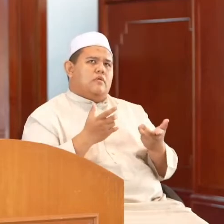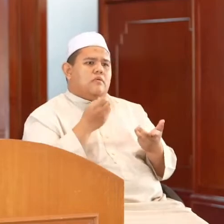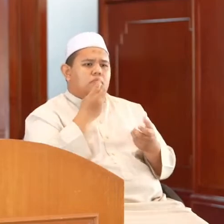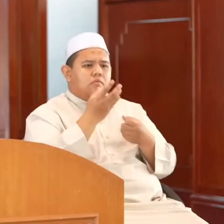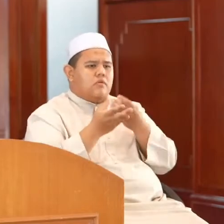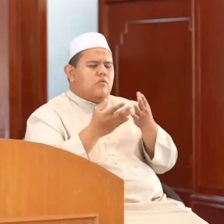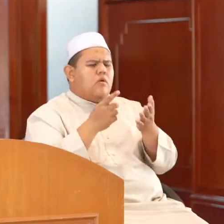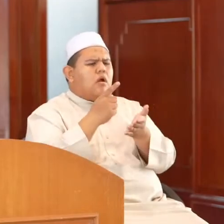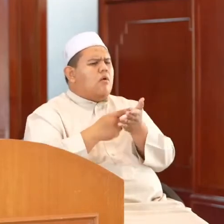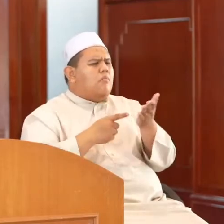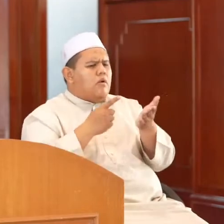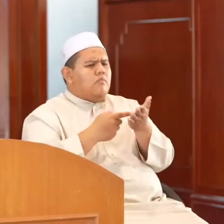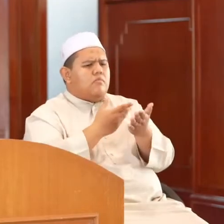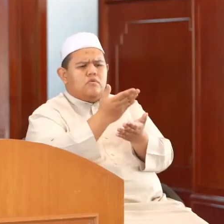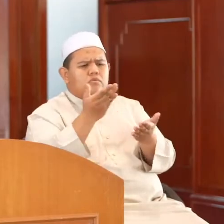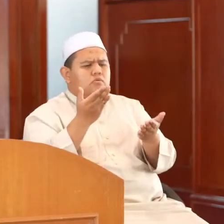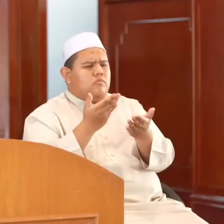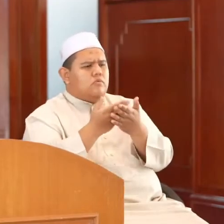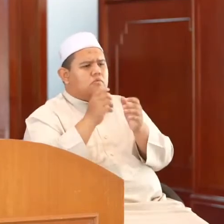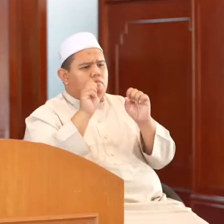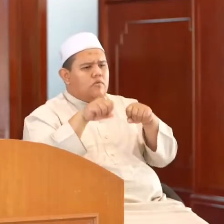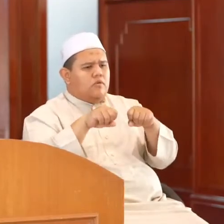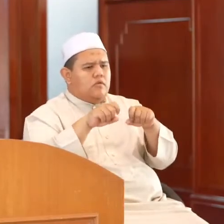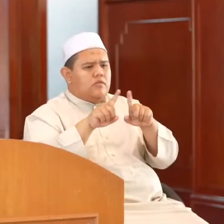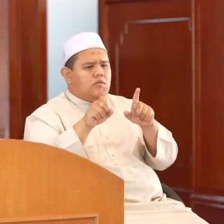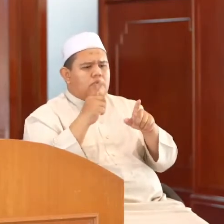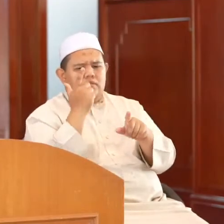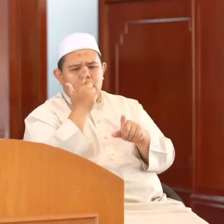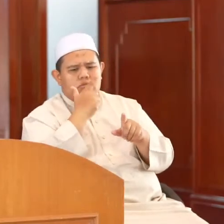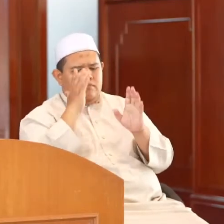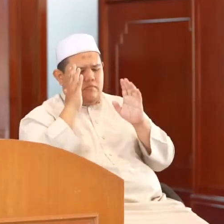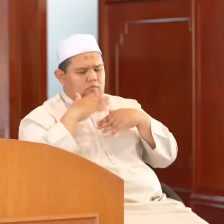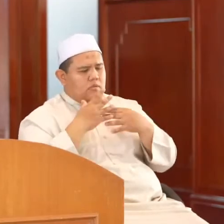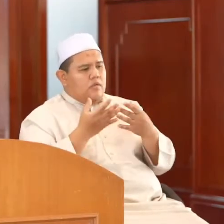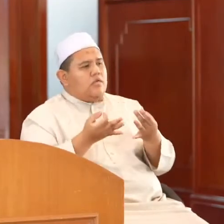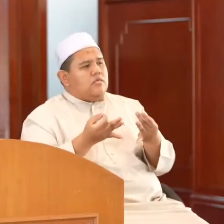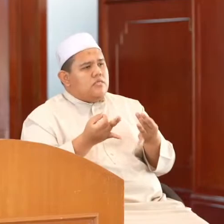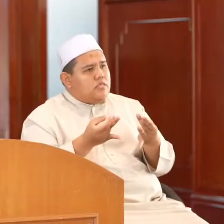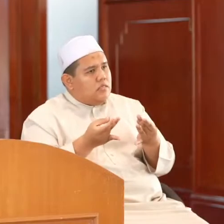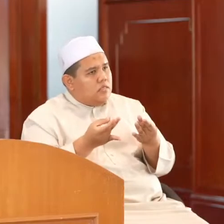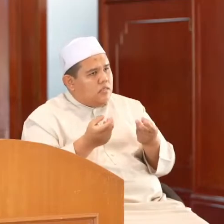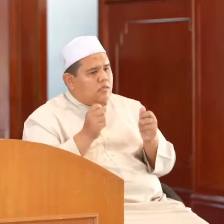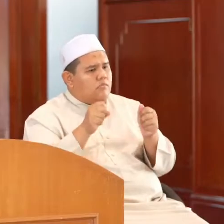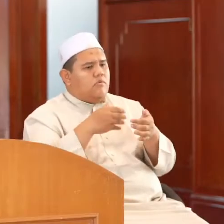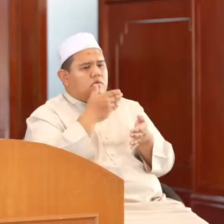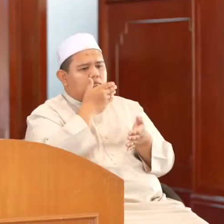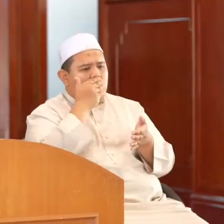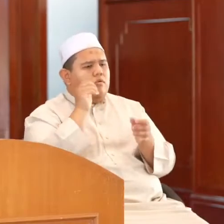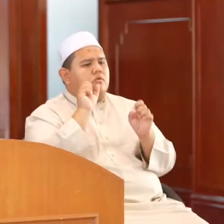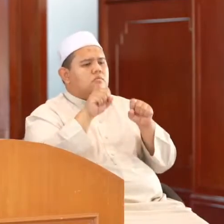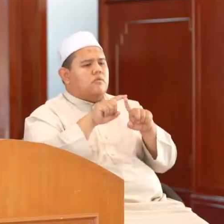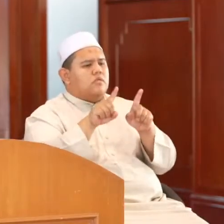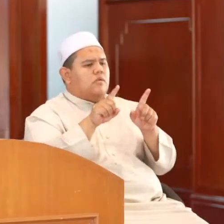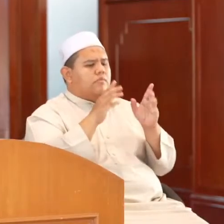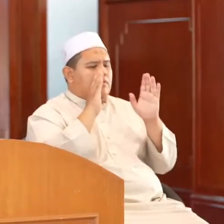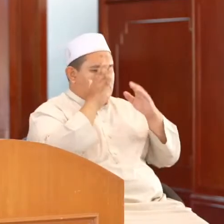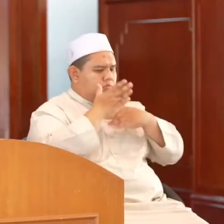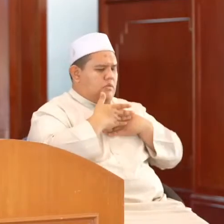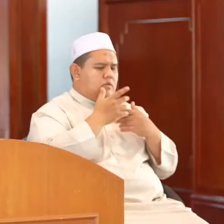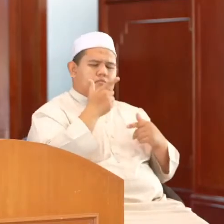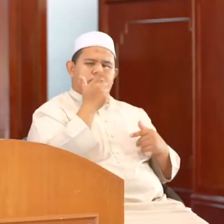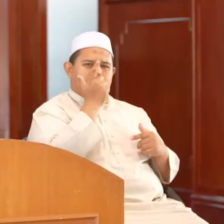"Suruh-suruh apa-apa. Hak lain boleh. Semayang tak? Nak suruh zikir boleh, nak suruh puasa boleh. Semayang, minta maaf."